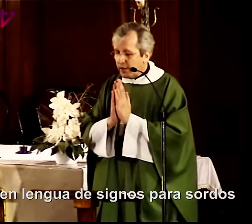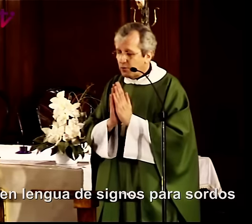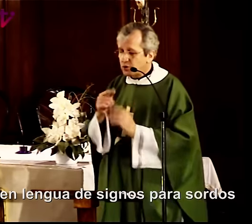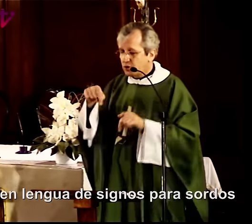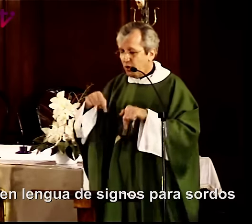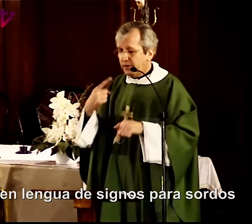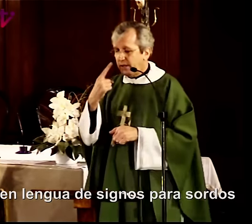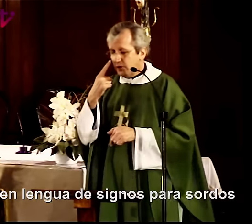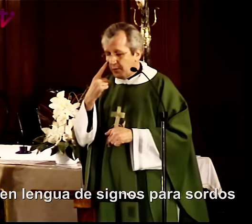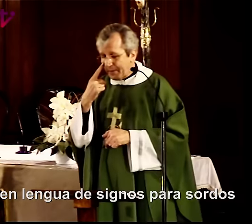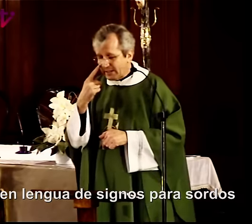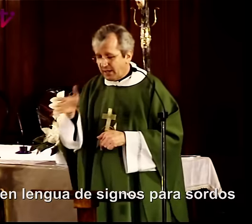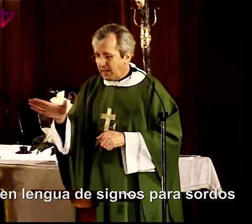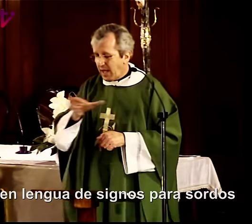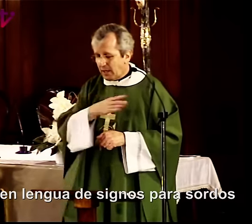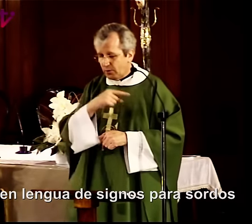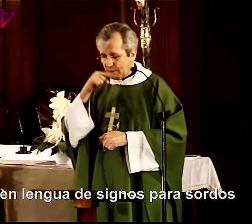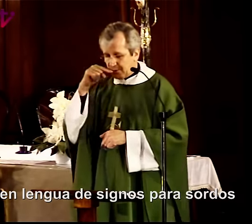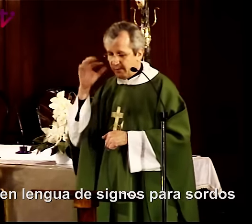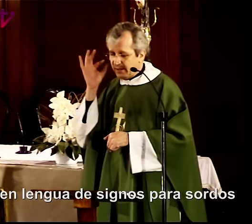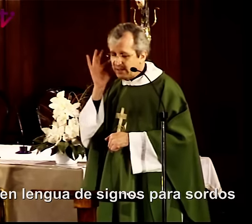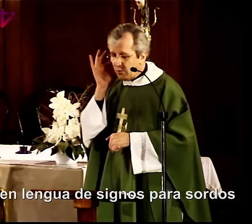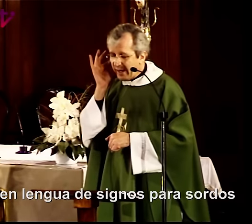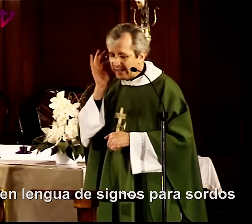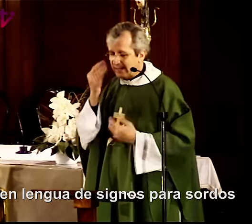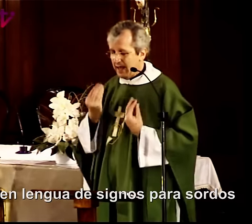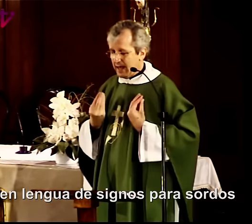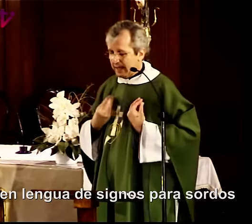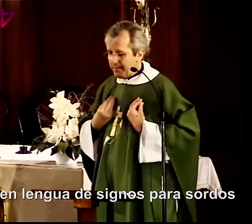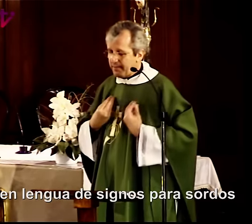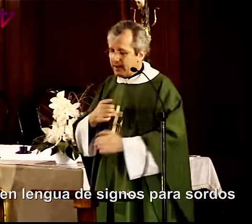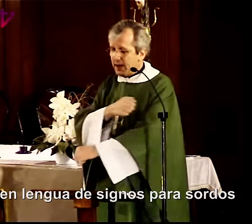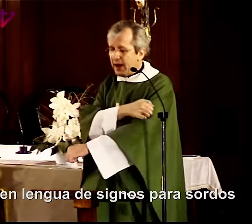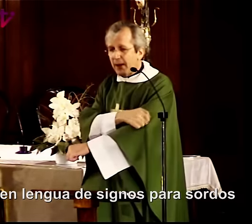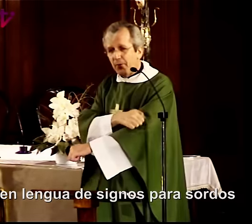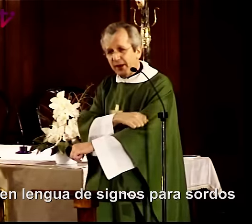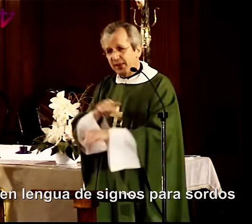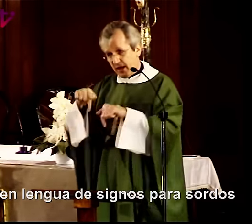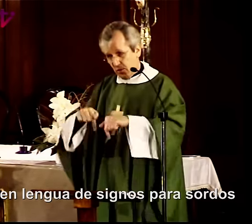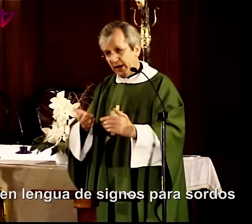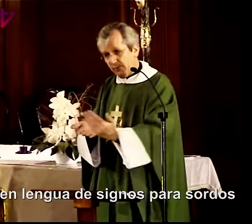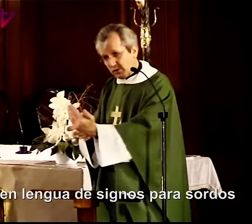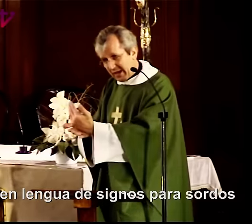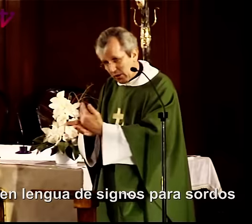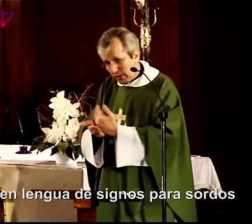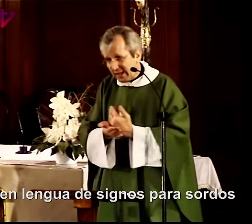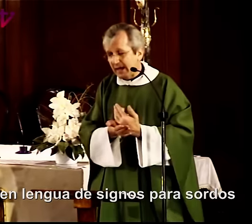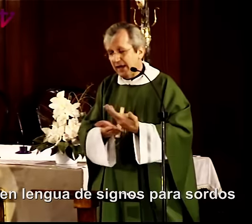Oremos hoy teniendo muy presente a todos los hombres y mujeres que viven en la pobreza. Hoy haremos la colecta, ¿eh?,